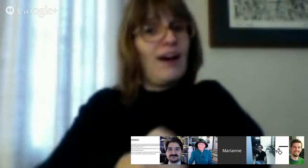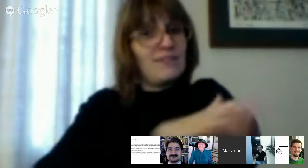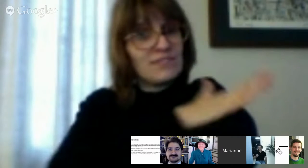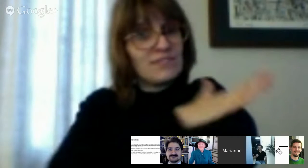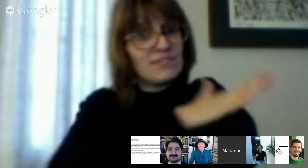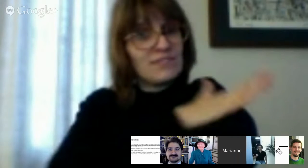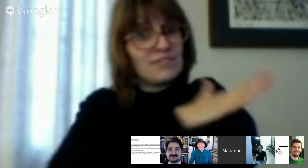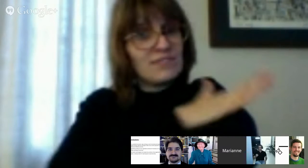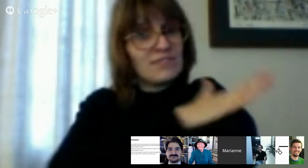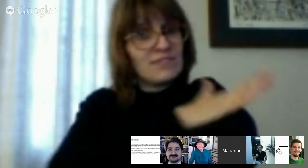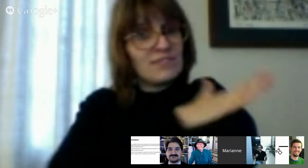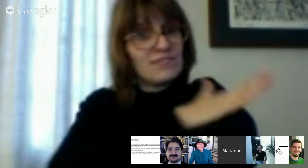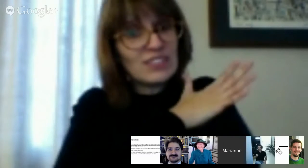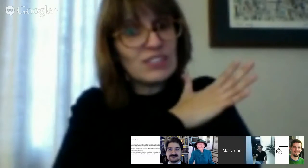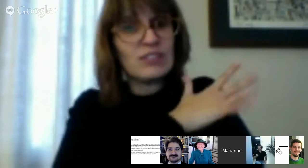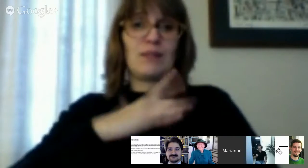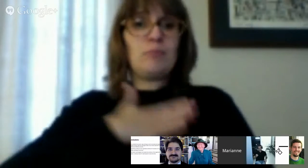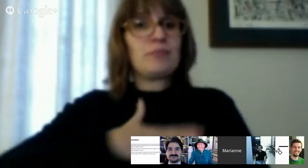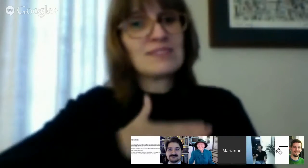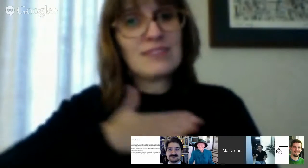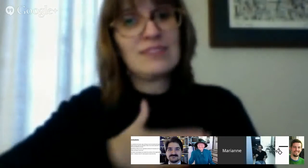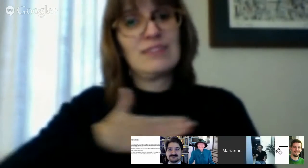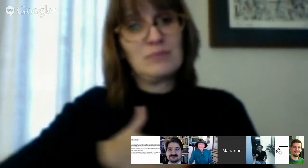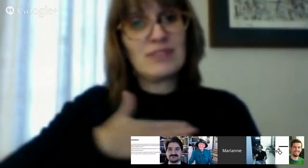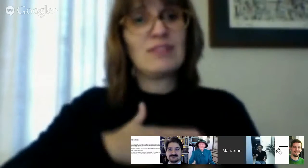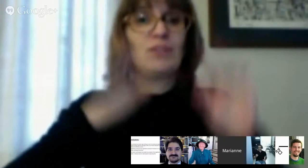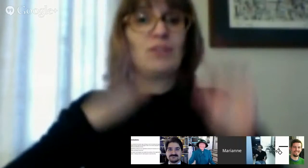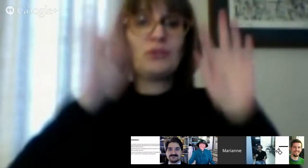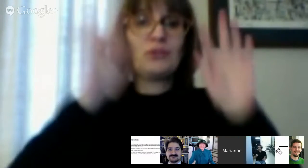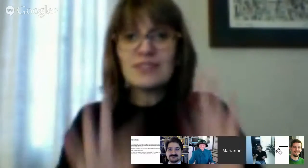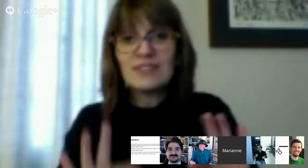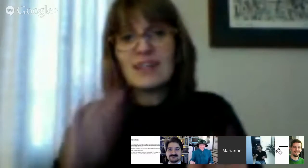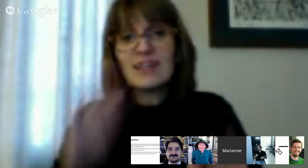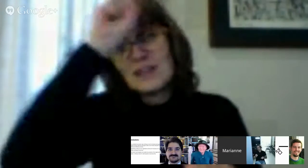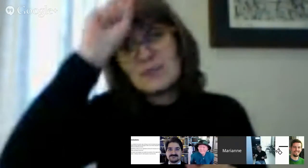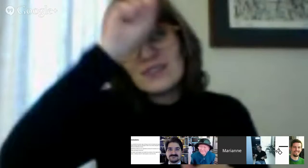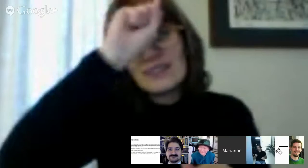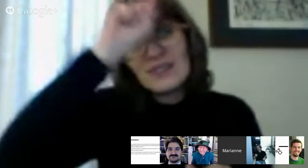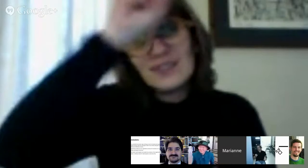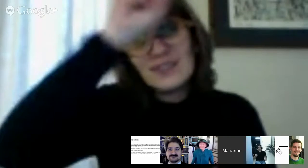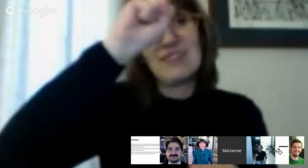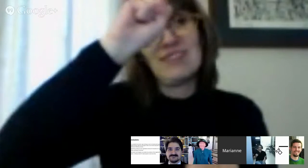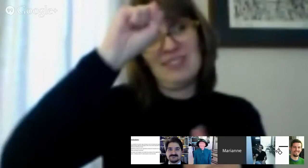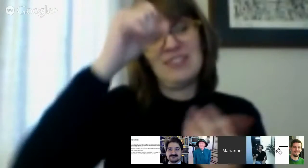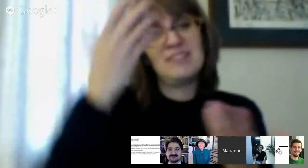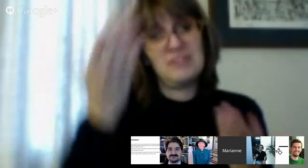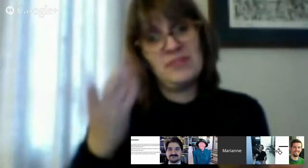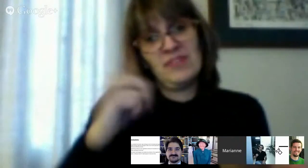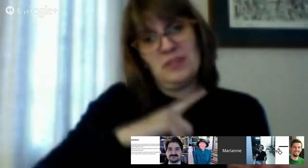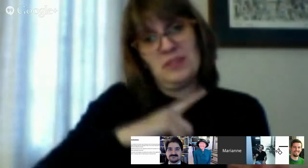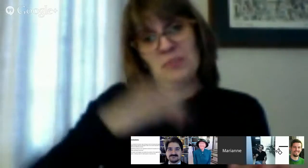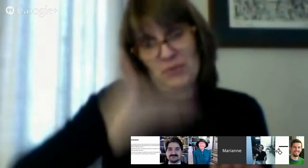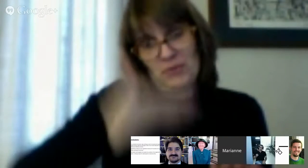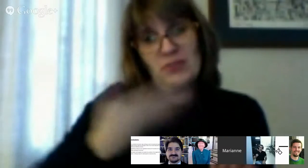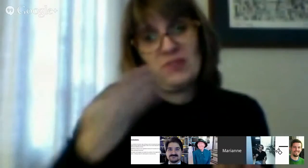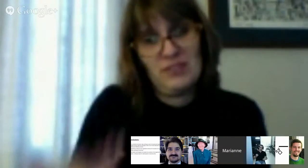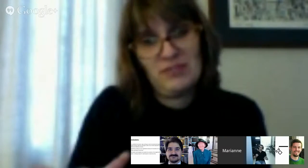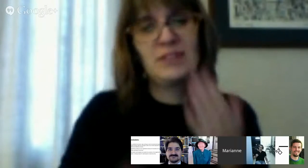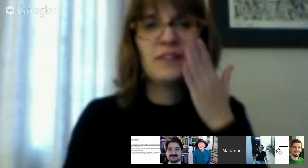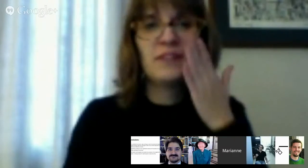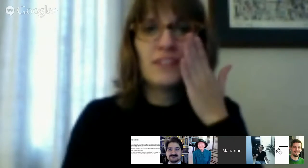escolas, elas apliquem, porque tem a afetividade, o prazer, e